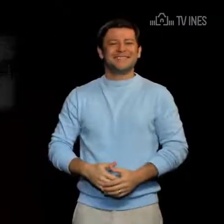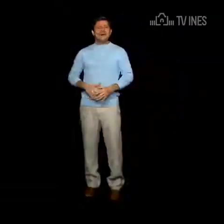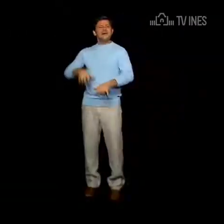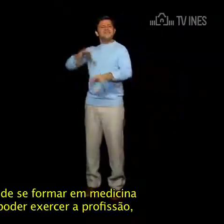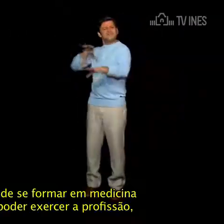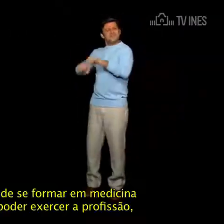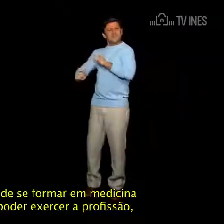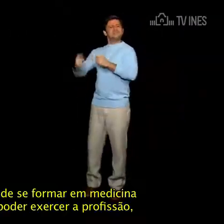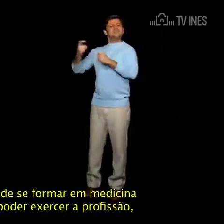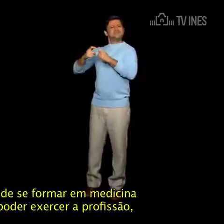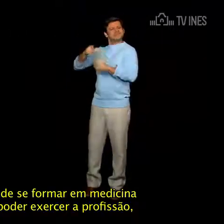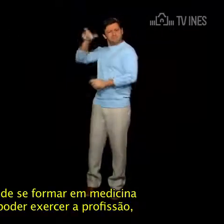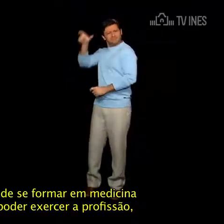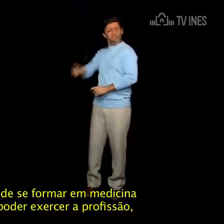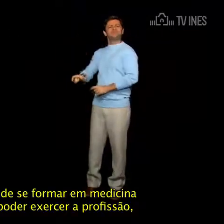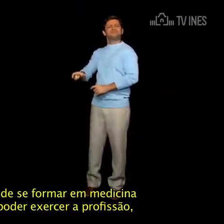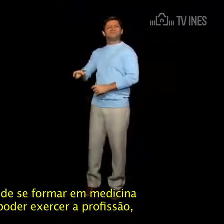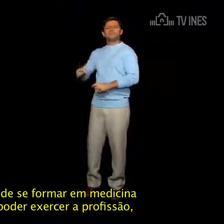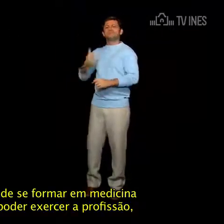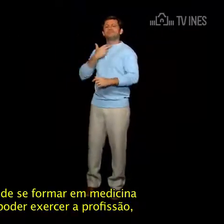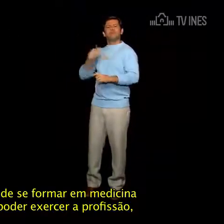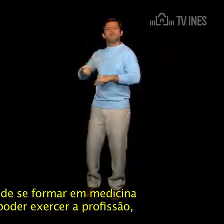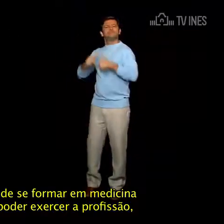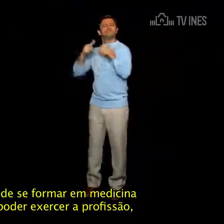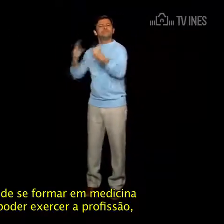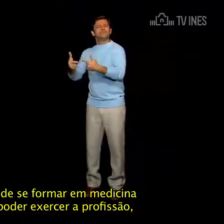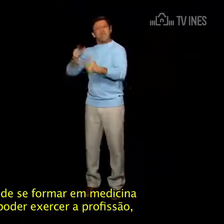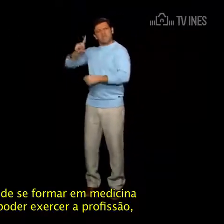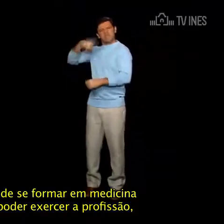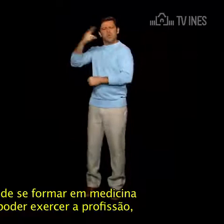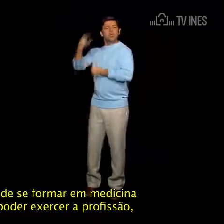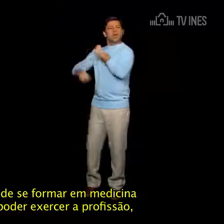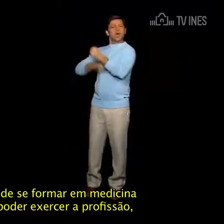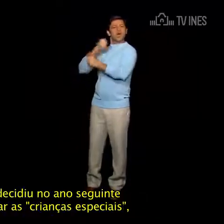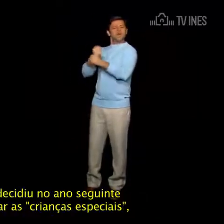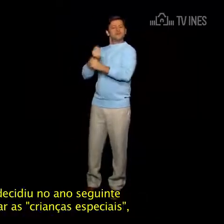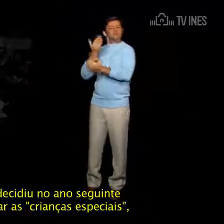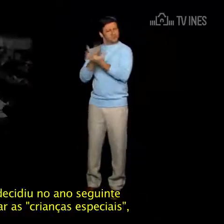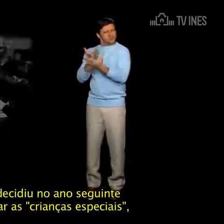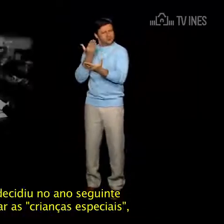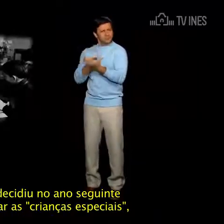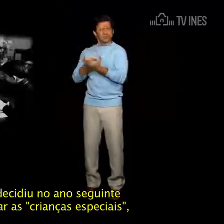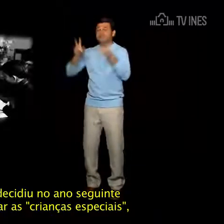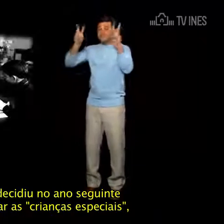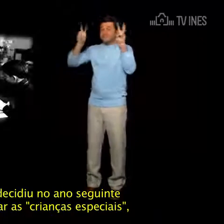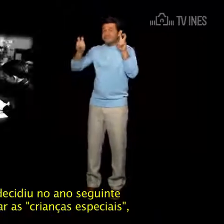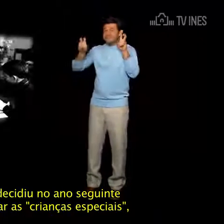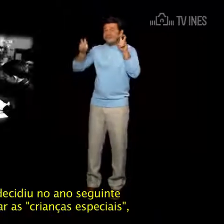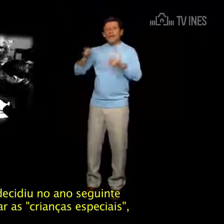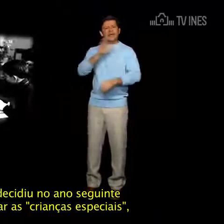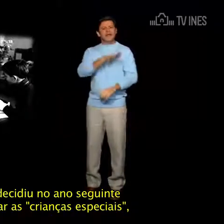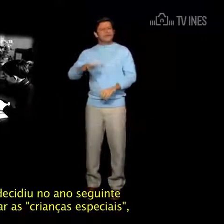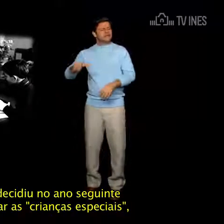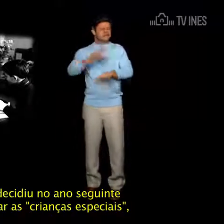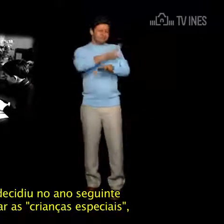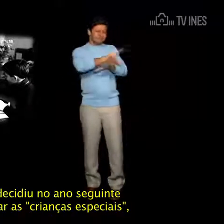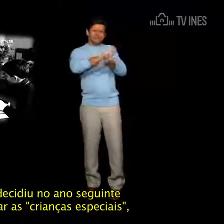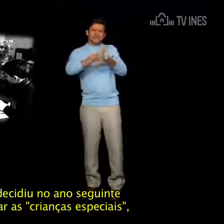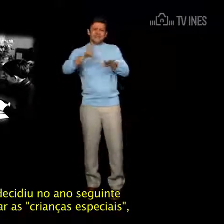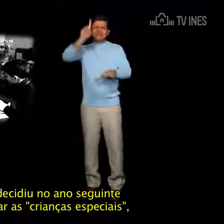Depois de se formar em medicina e não poder exercer a profissão, ela decidiu no ano seguinte estudar as